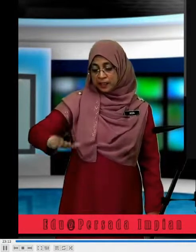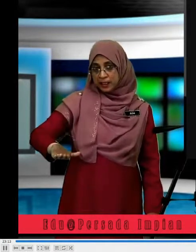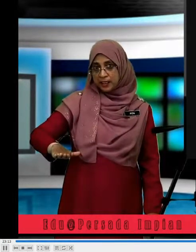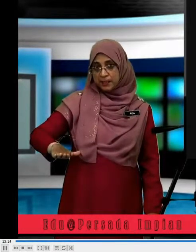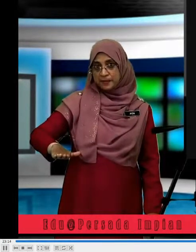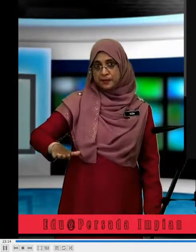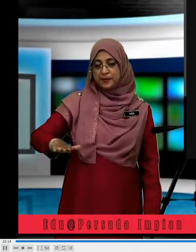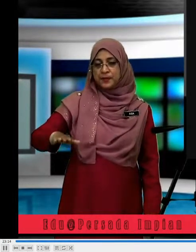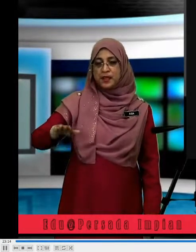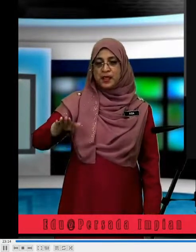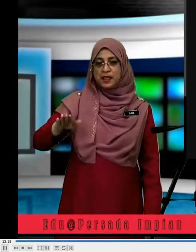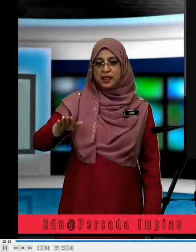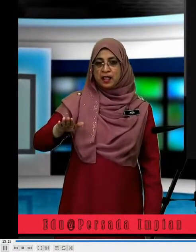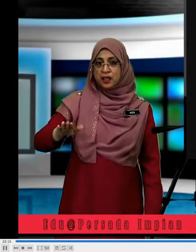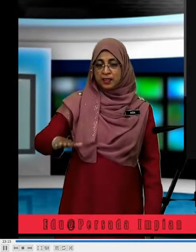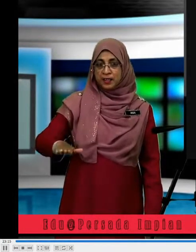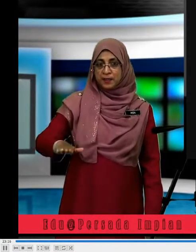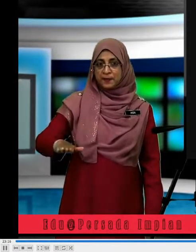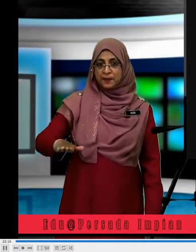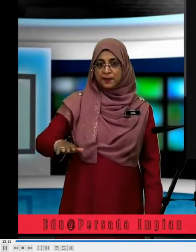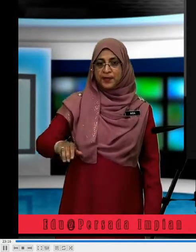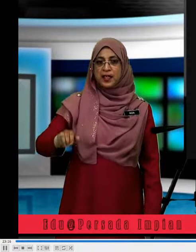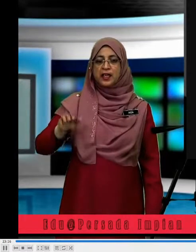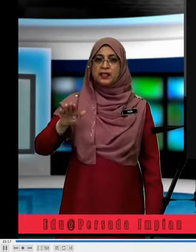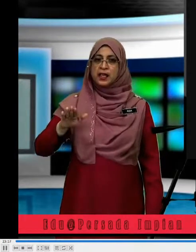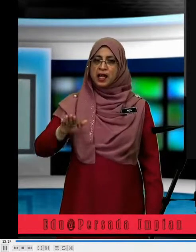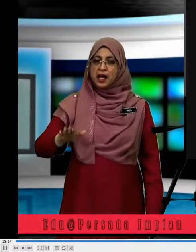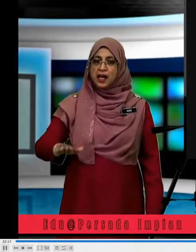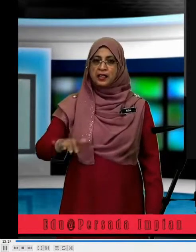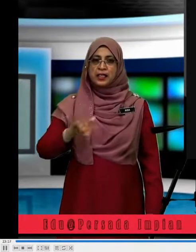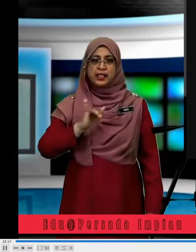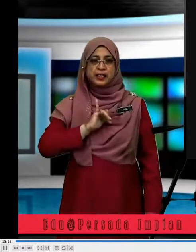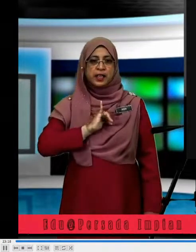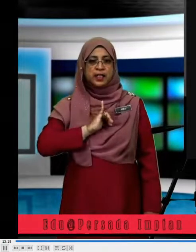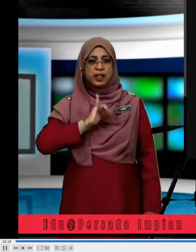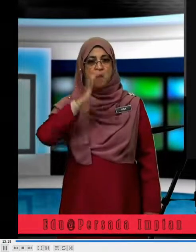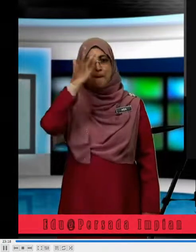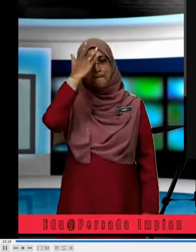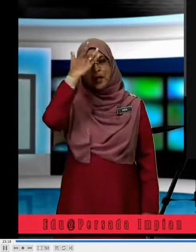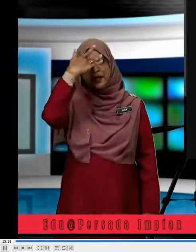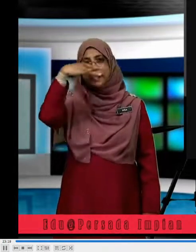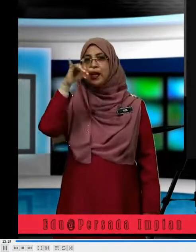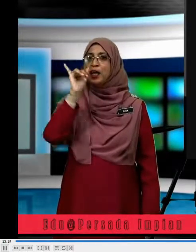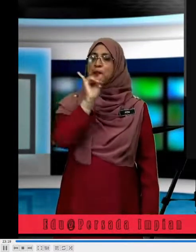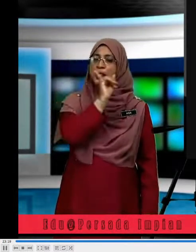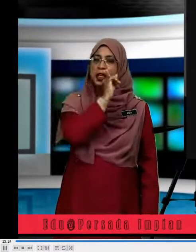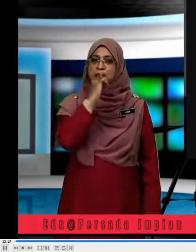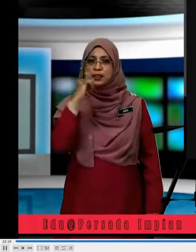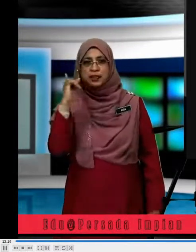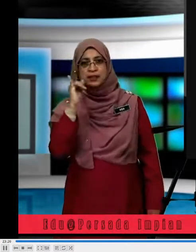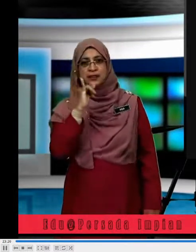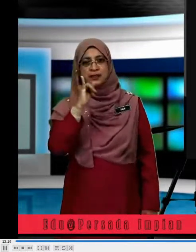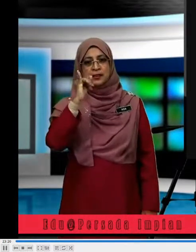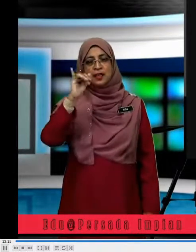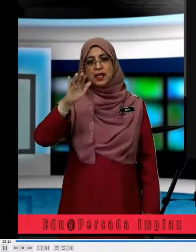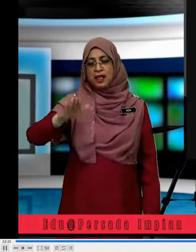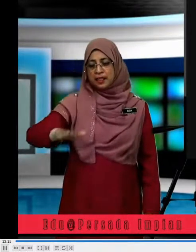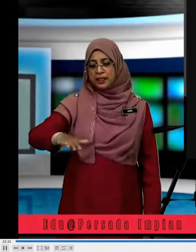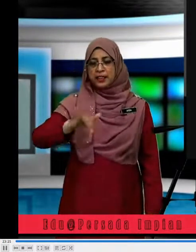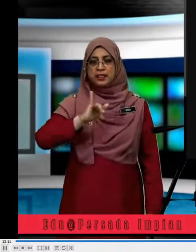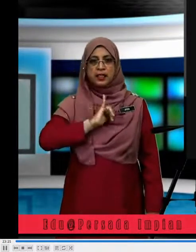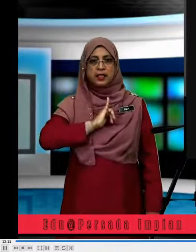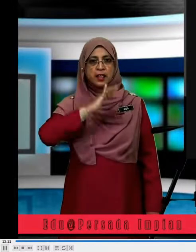adik-adik adik-adik Saya pandai menyanyi